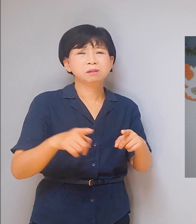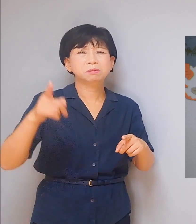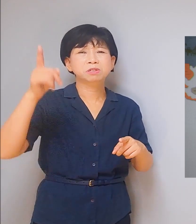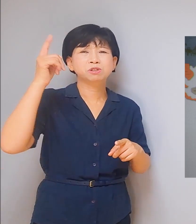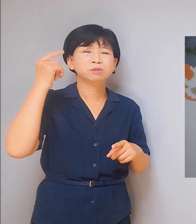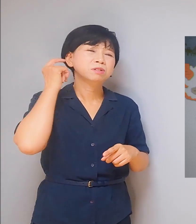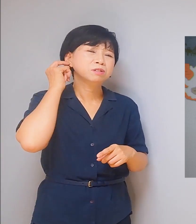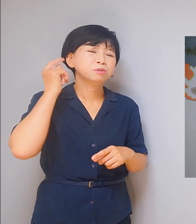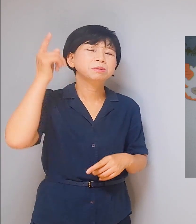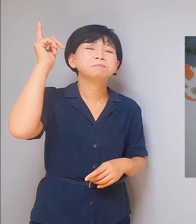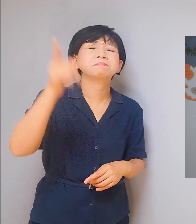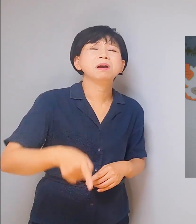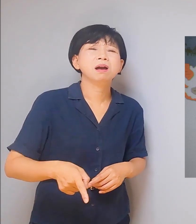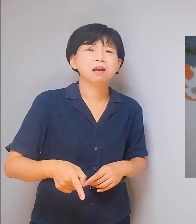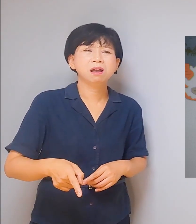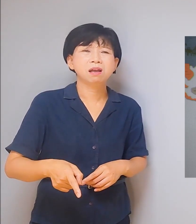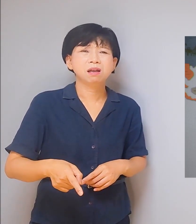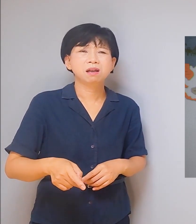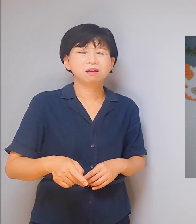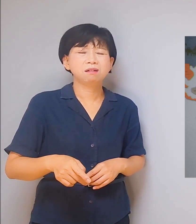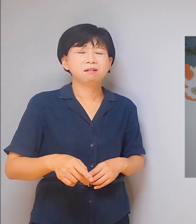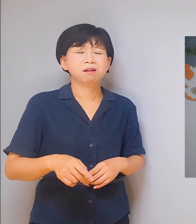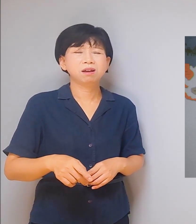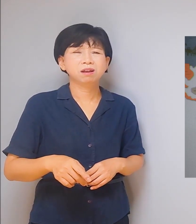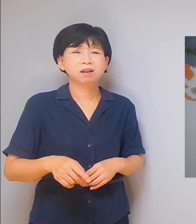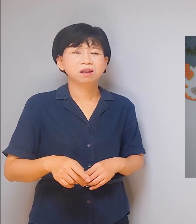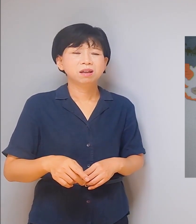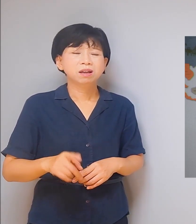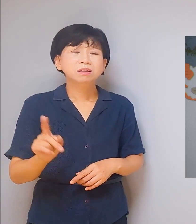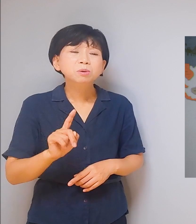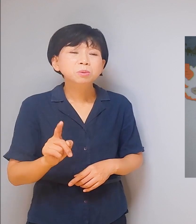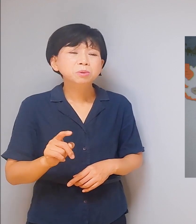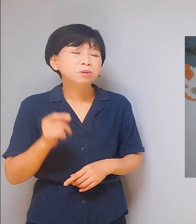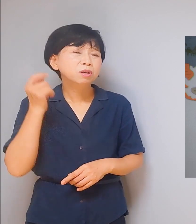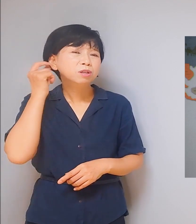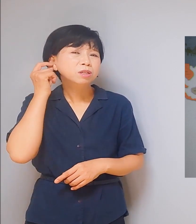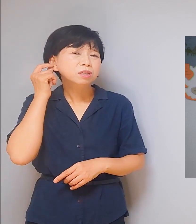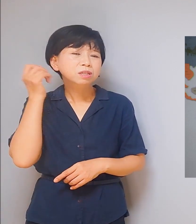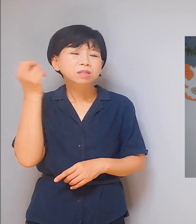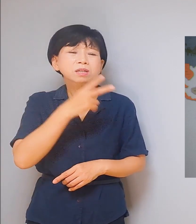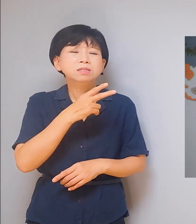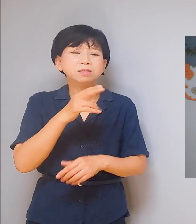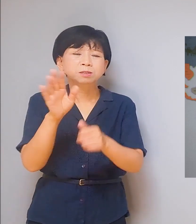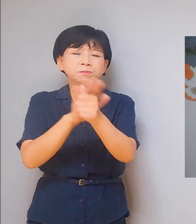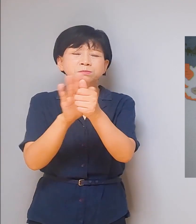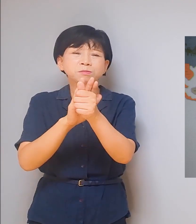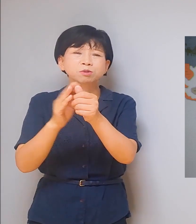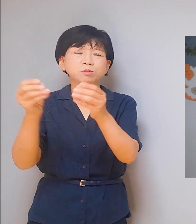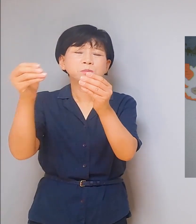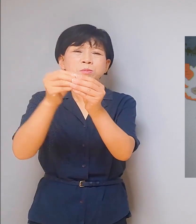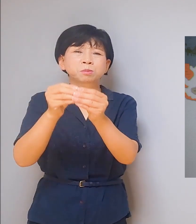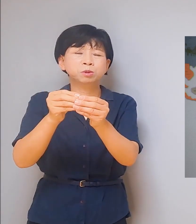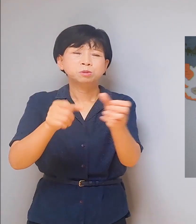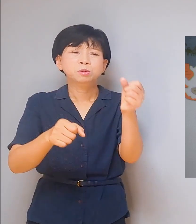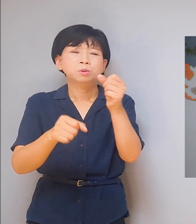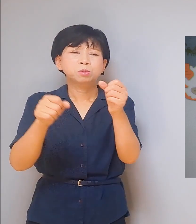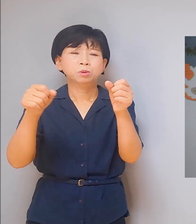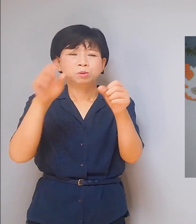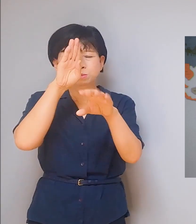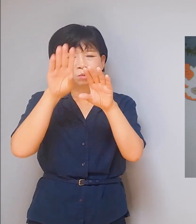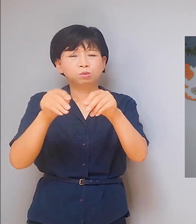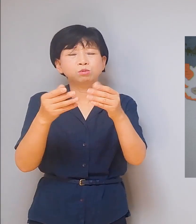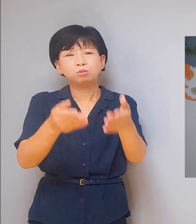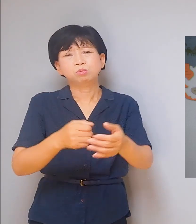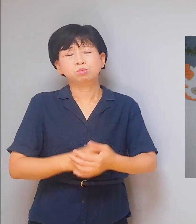또 그 귀 잘라진 그 말고의 귀도 고쳐주시기도 하고, 그 자리에서 십자가에 지실 때도 도살장으로